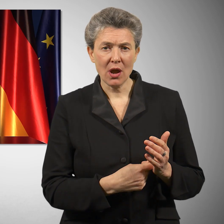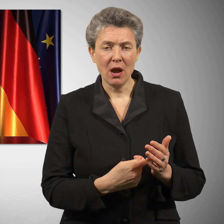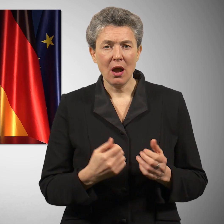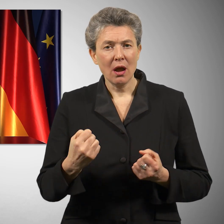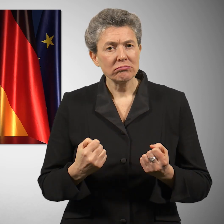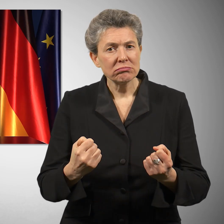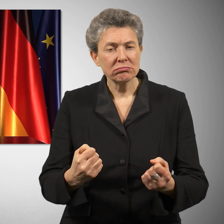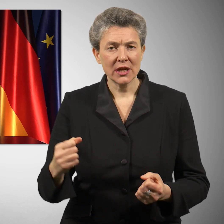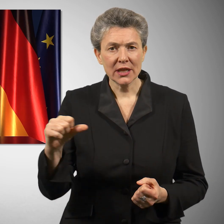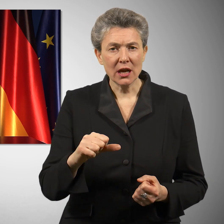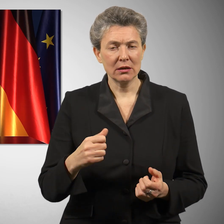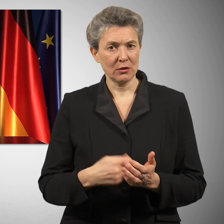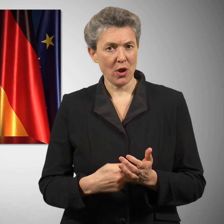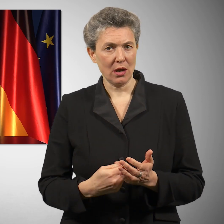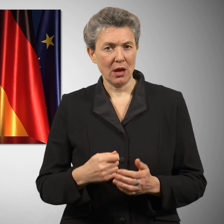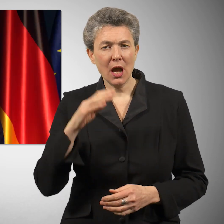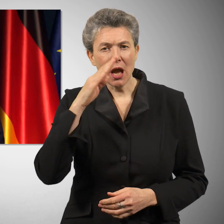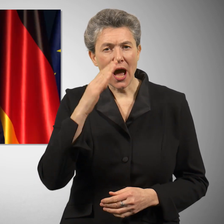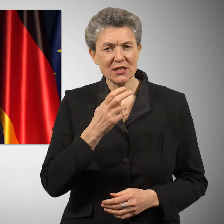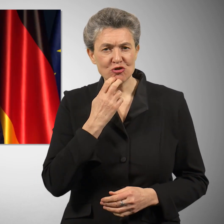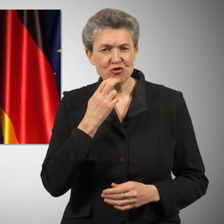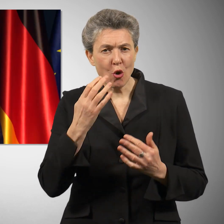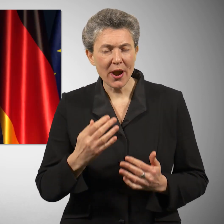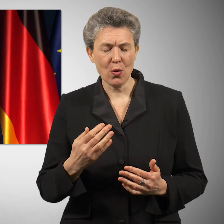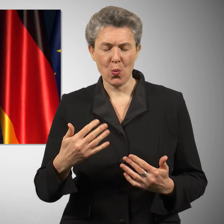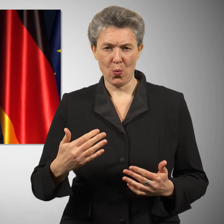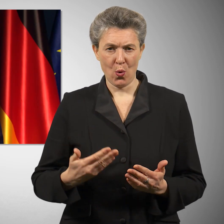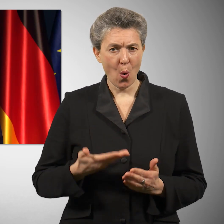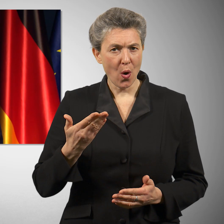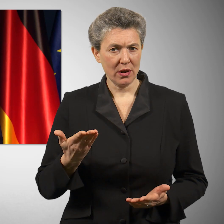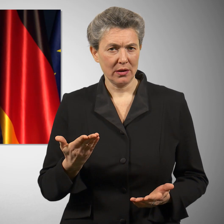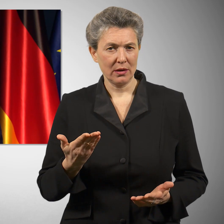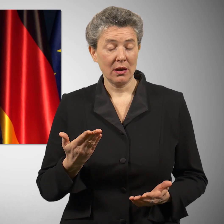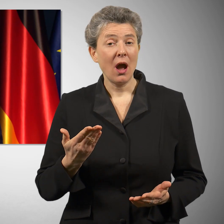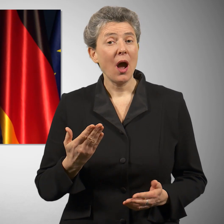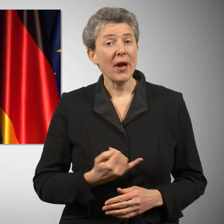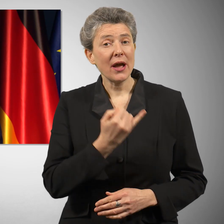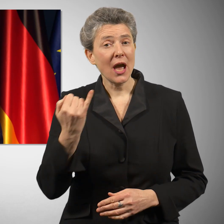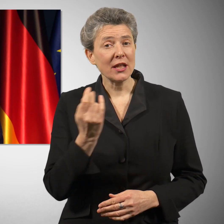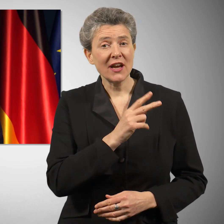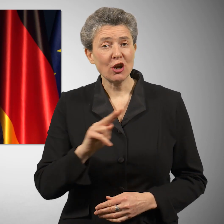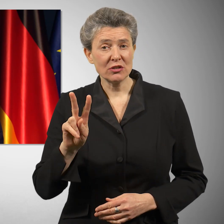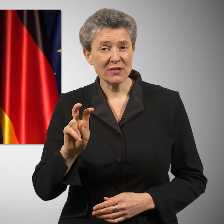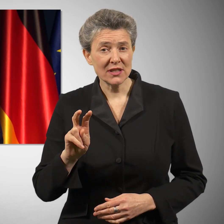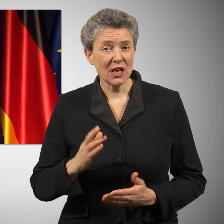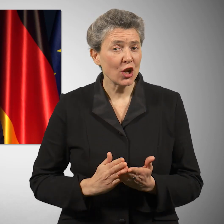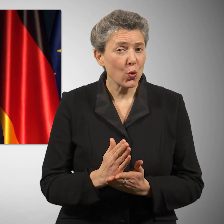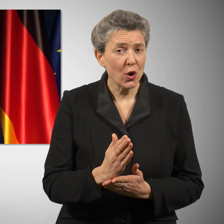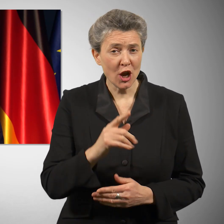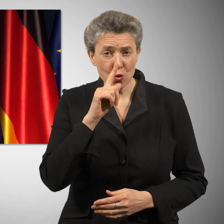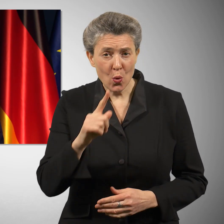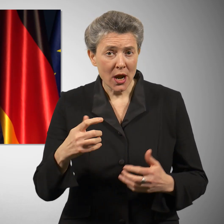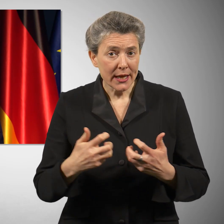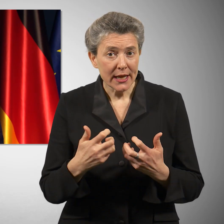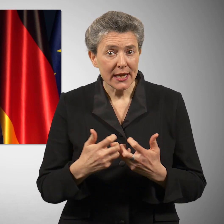wenn wir die Strom- oder Gasrechnung bezahlen. Und doch handelt die Geschichte dieses Jahres 2022 nicht allein